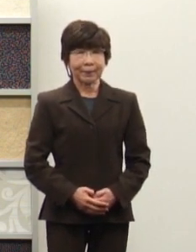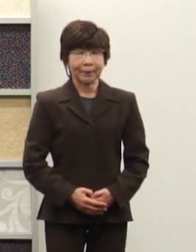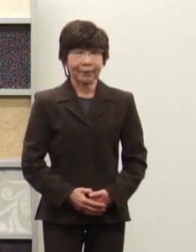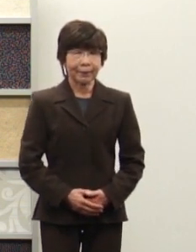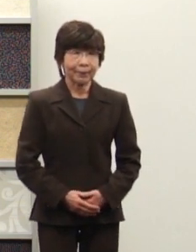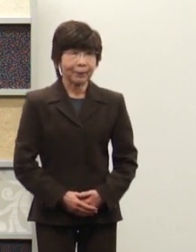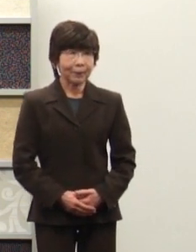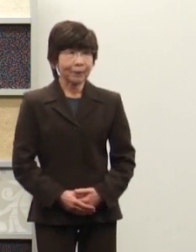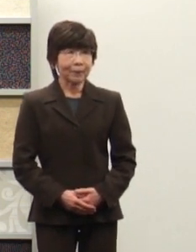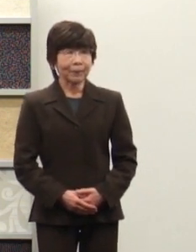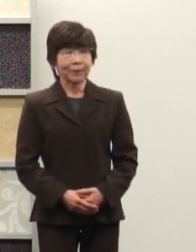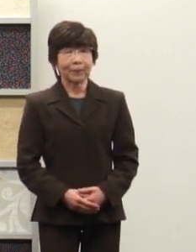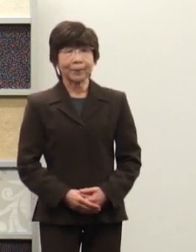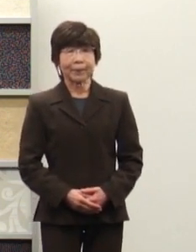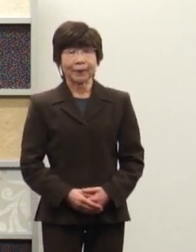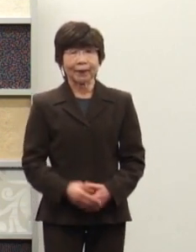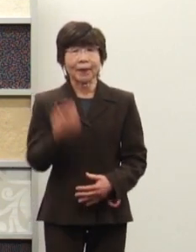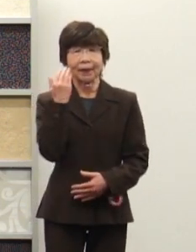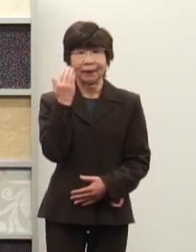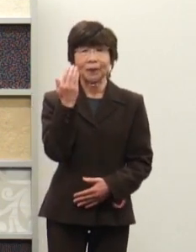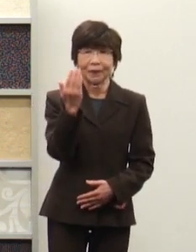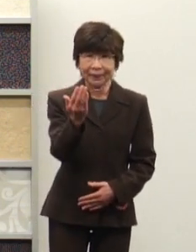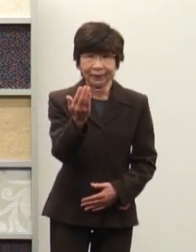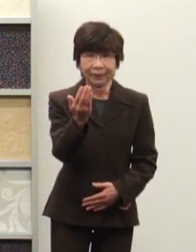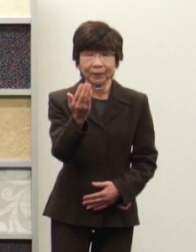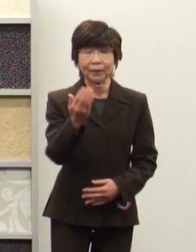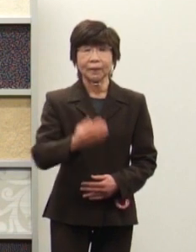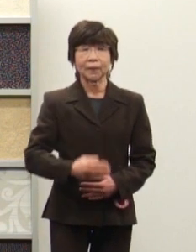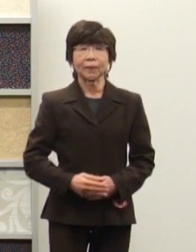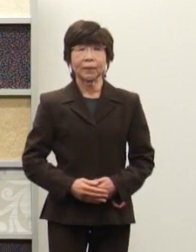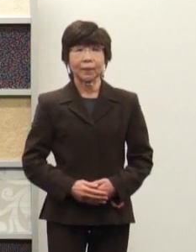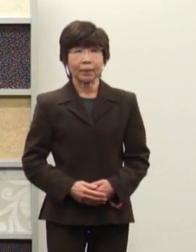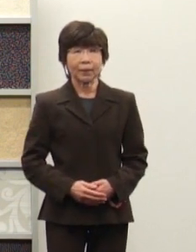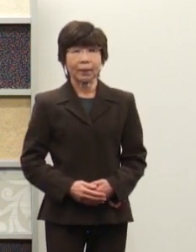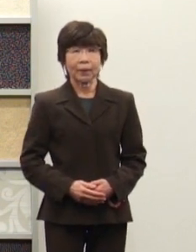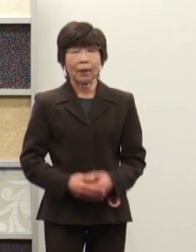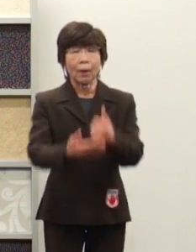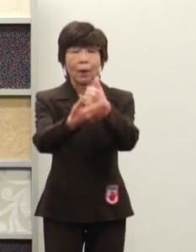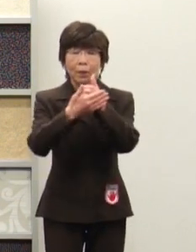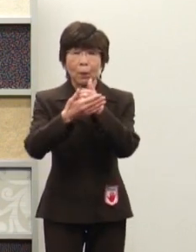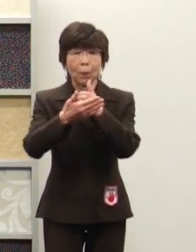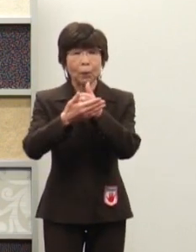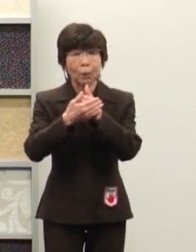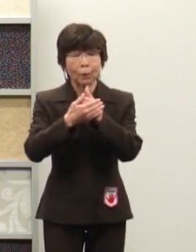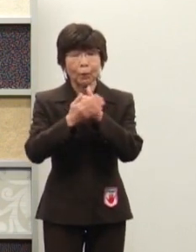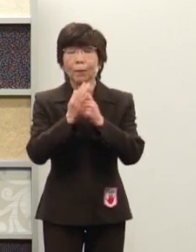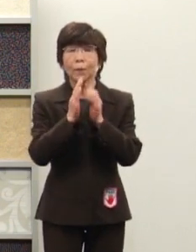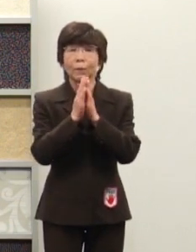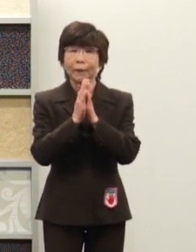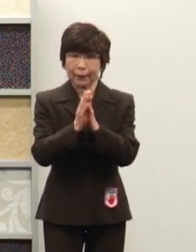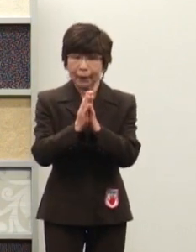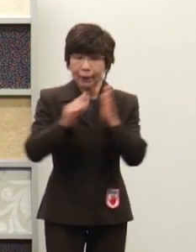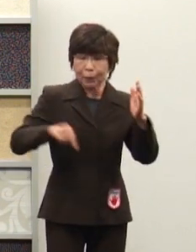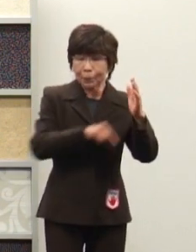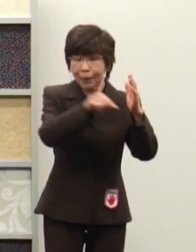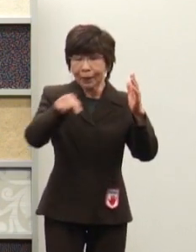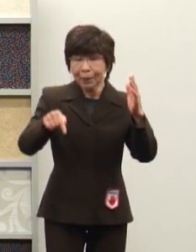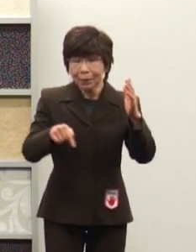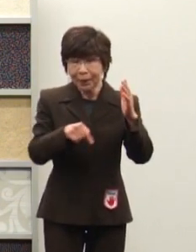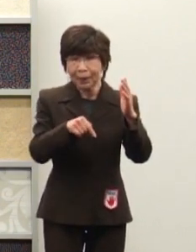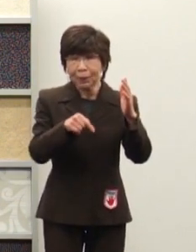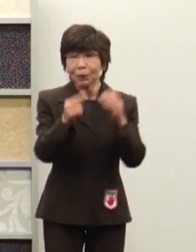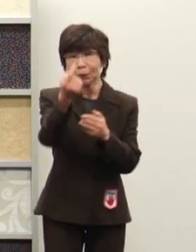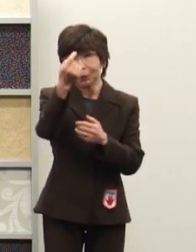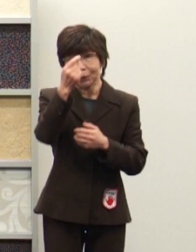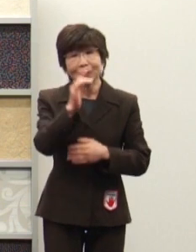朝日さん。 朝日新聞吉田と申します。協力要請について、教えてください。